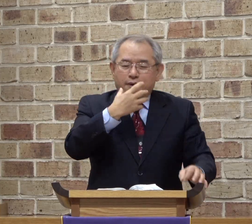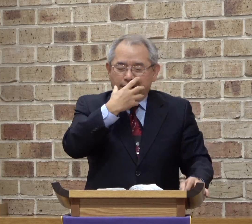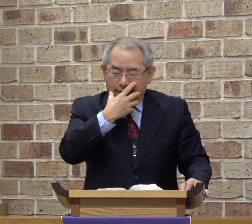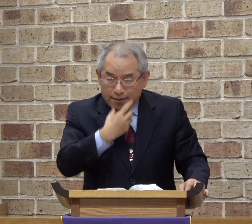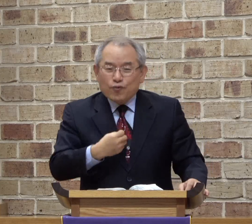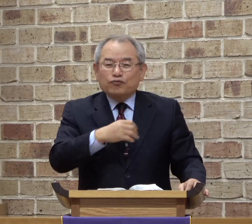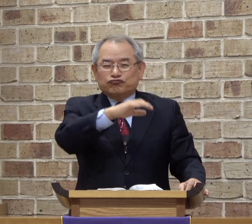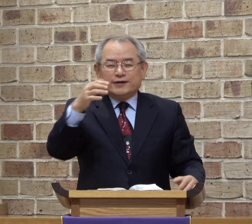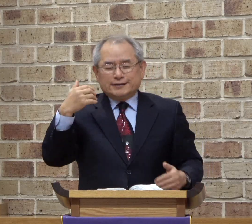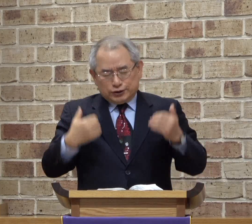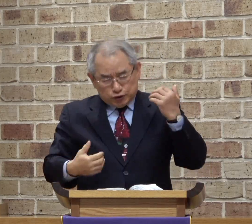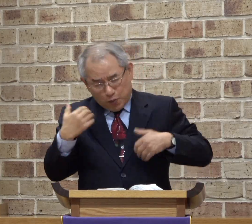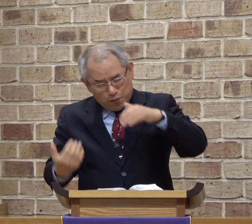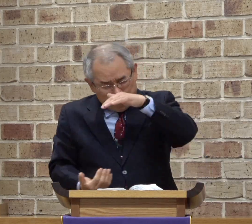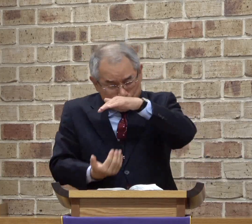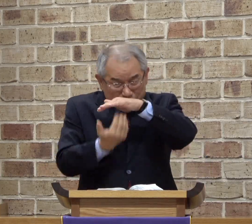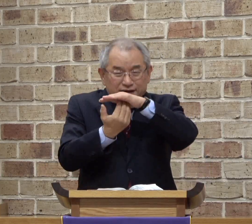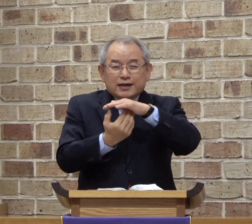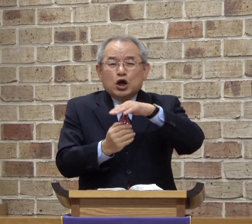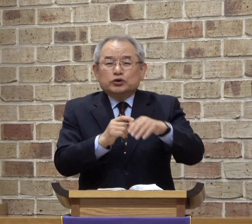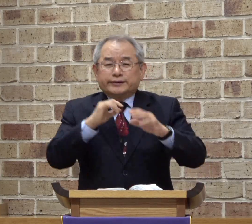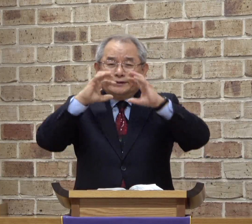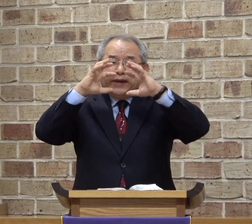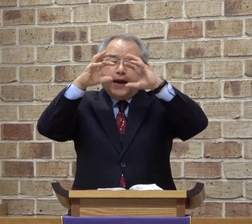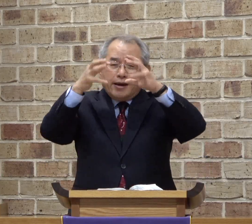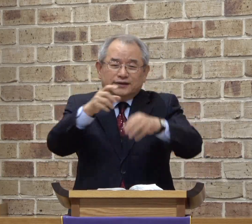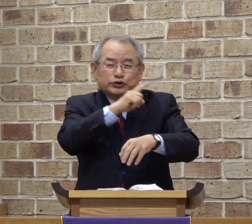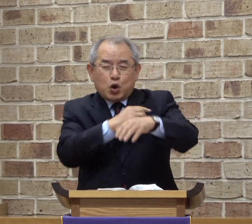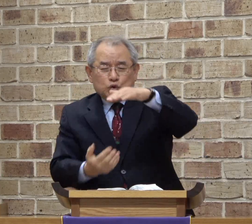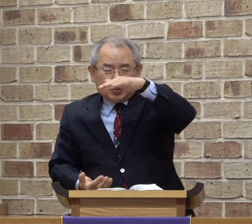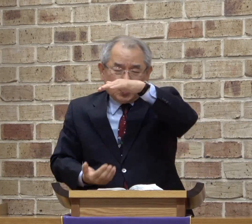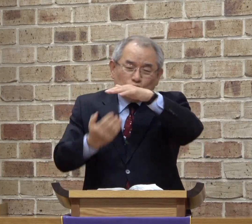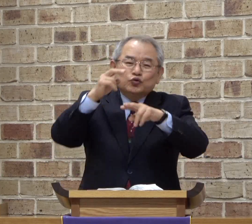그 선물, 내가 너에게 주는 선물은 바로 오늘이란다.